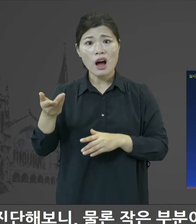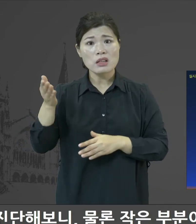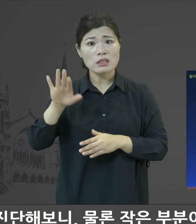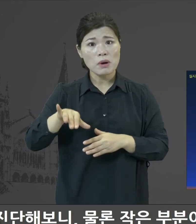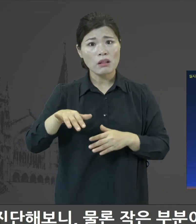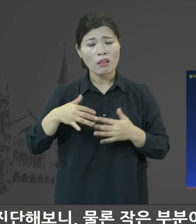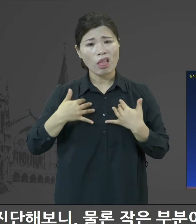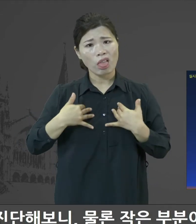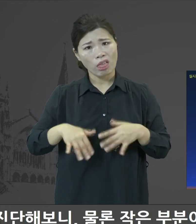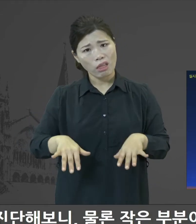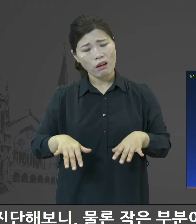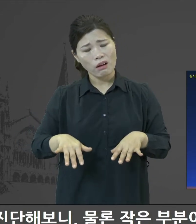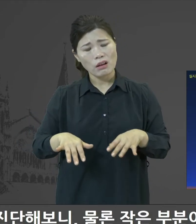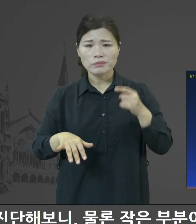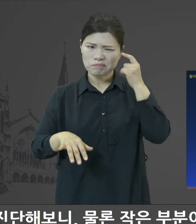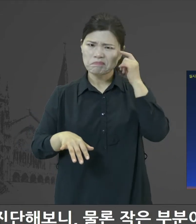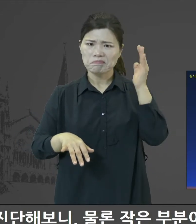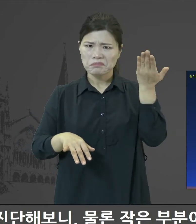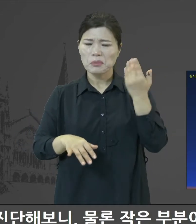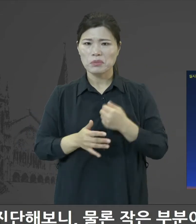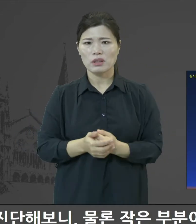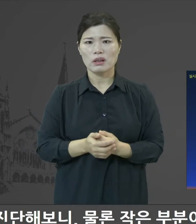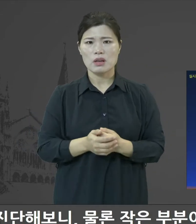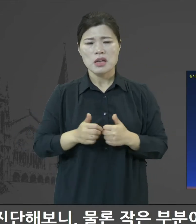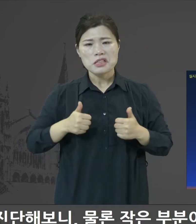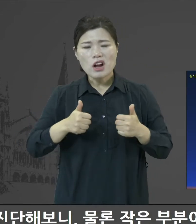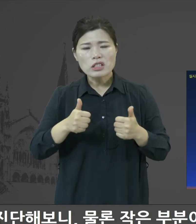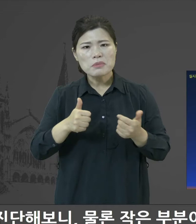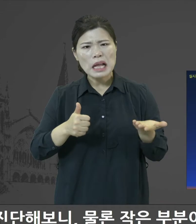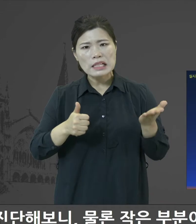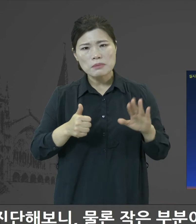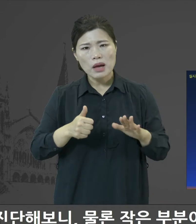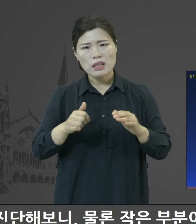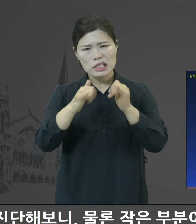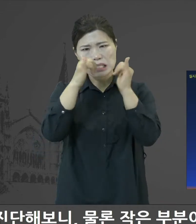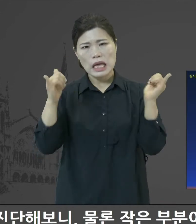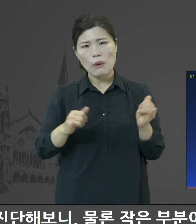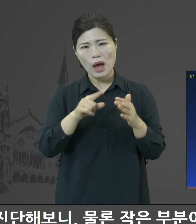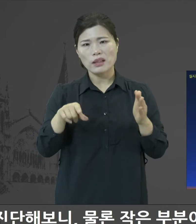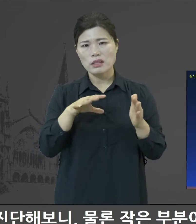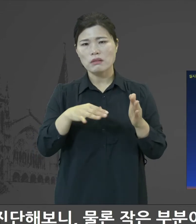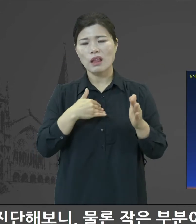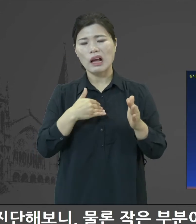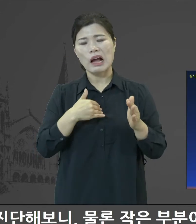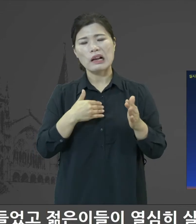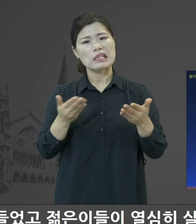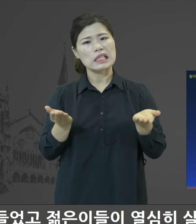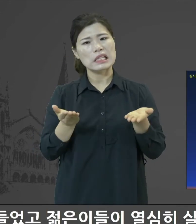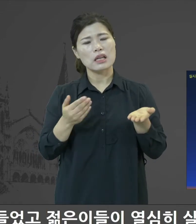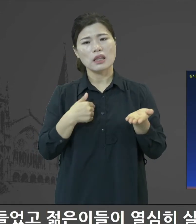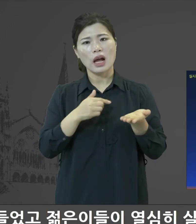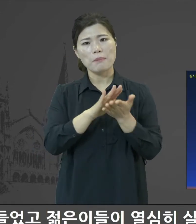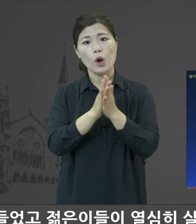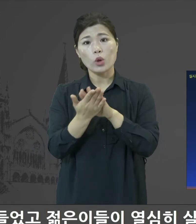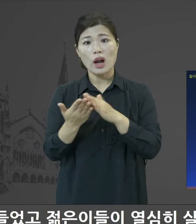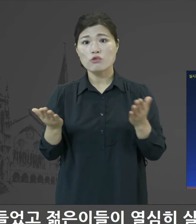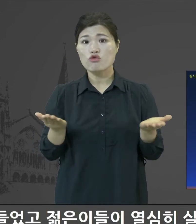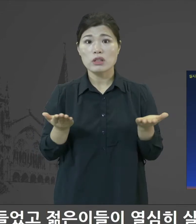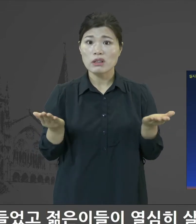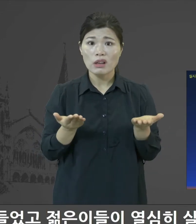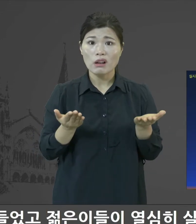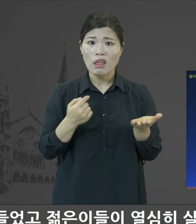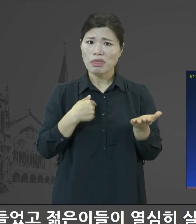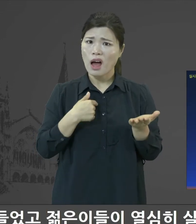약해져 있다, 이런 생각도 해봅니다. 열심히 살아봤자 이 사회 가운데 내가 할 수 있는 일이, 내가 변화시킬 수 있는 일이,